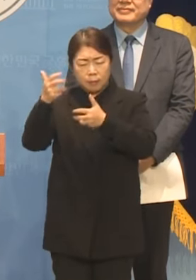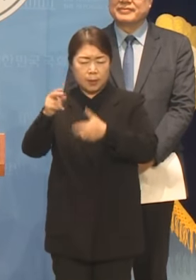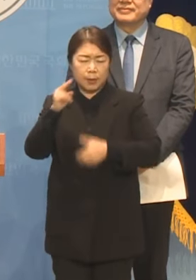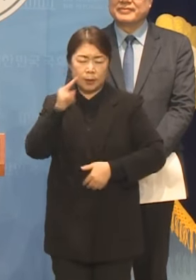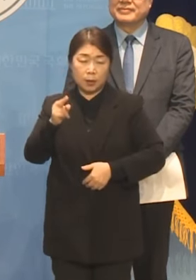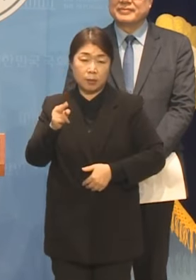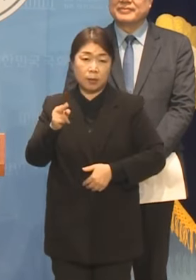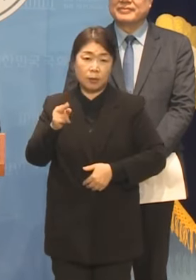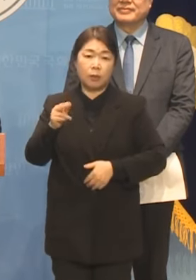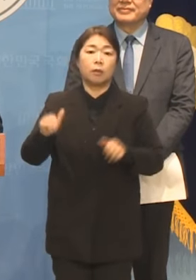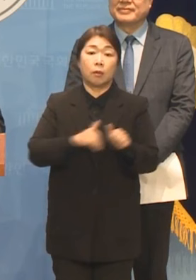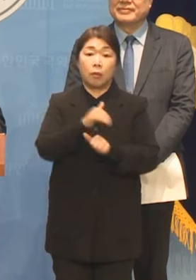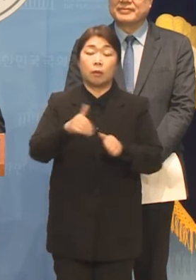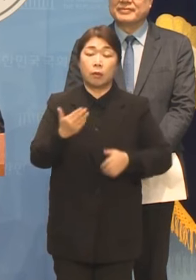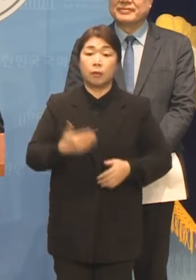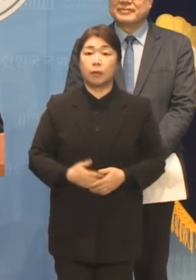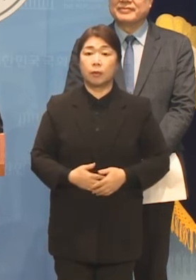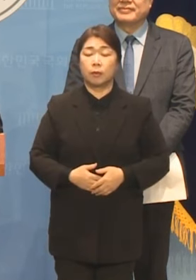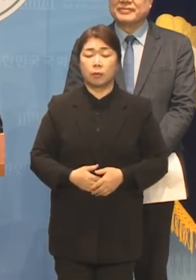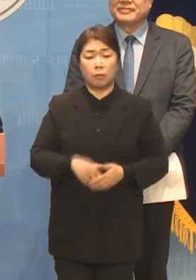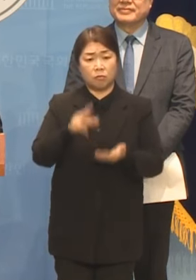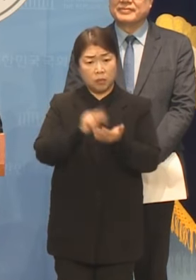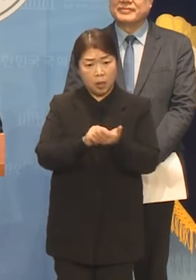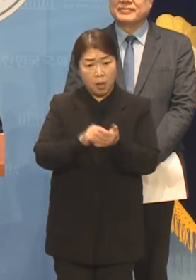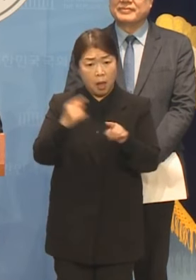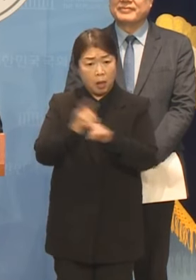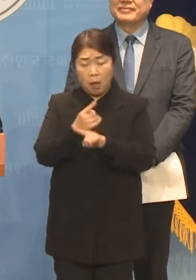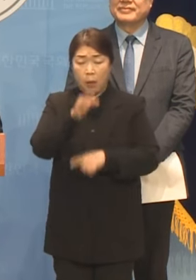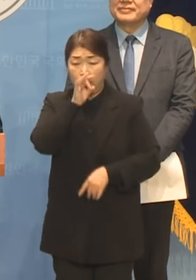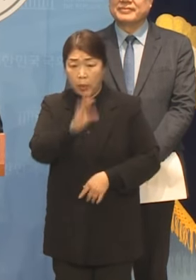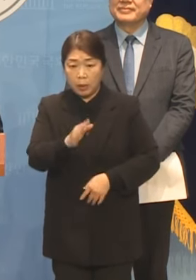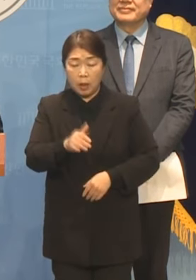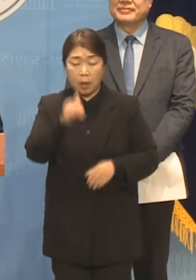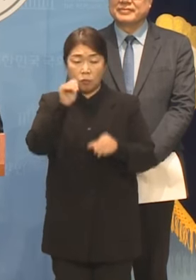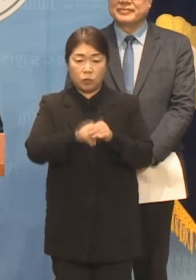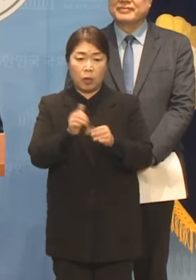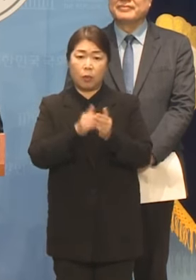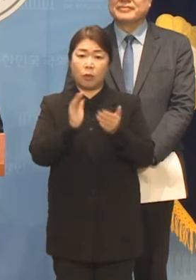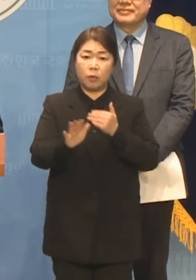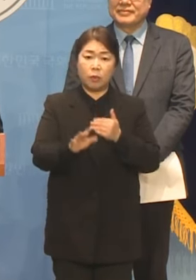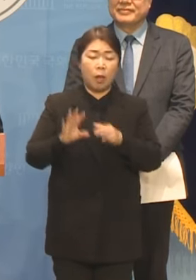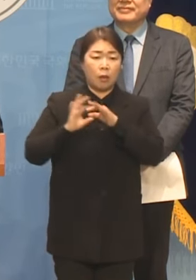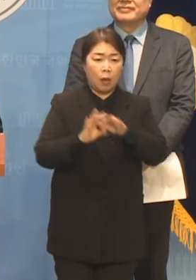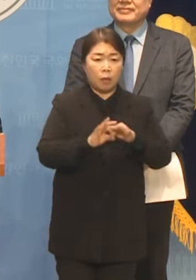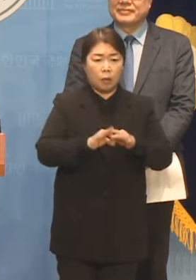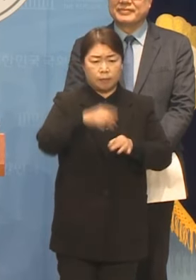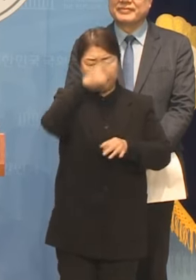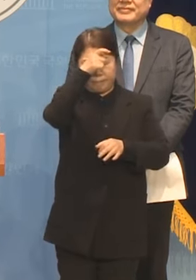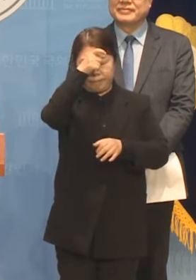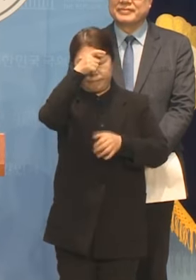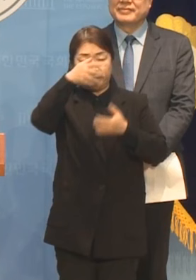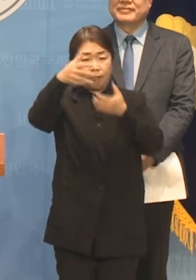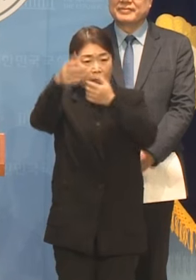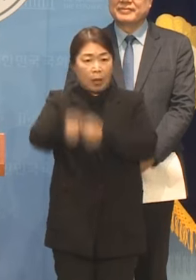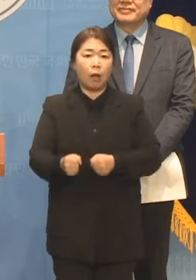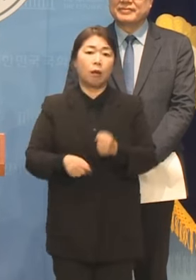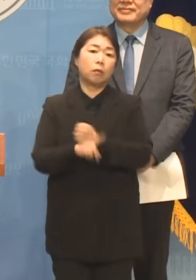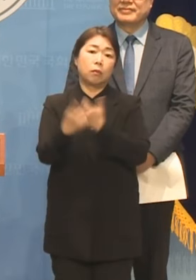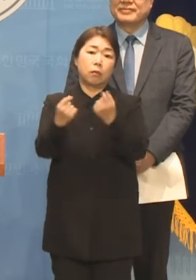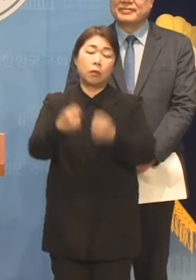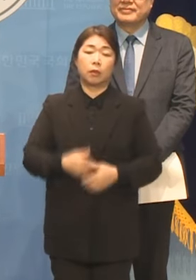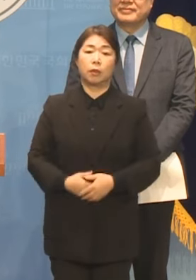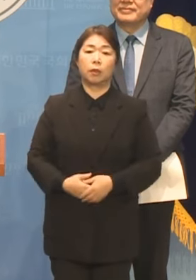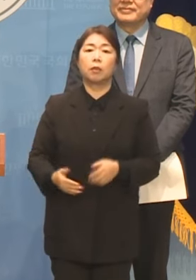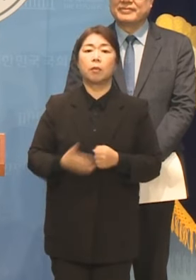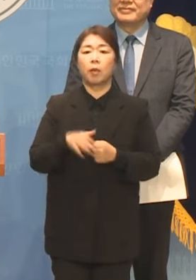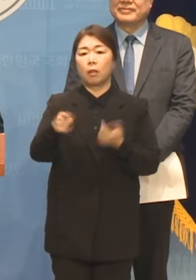반복합니다 개선될 여지가 없고 총선 후에도 계속될 현상입니다 이러한 정치를